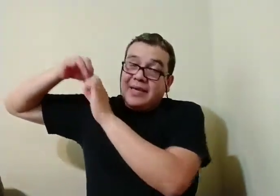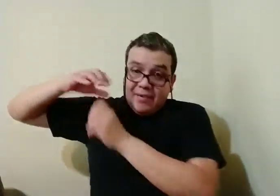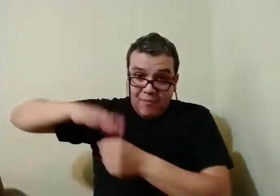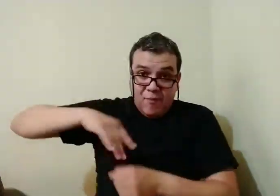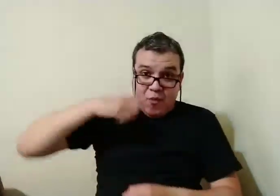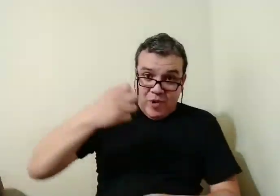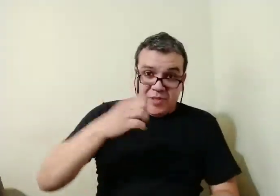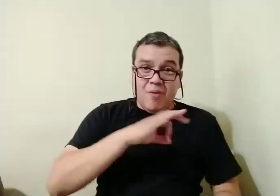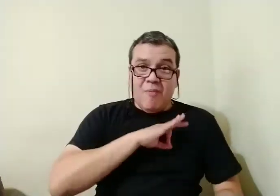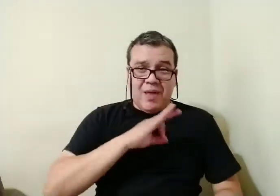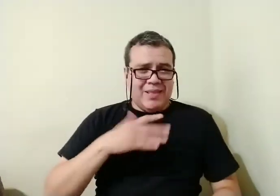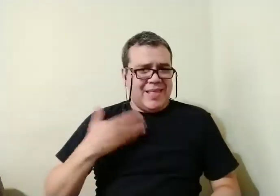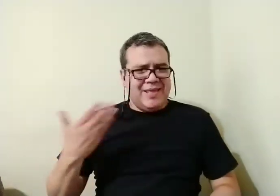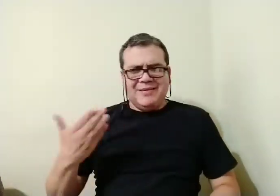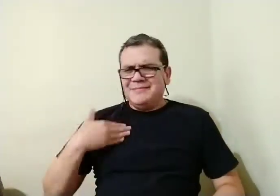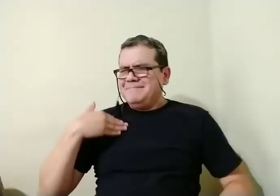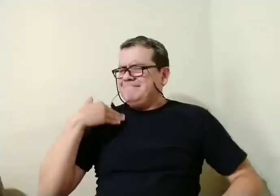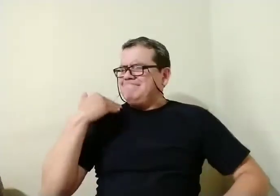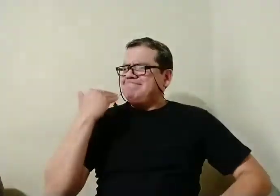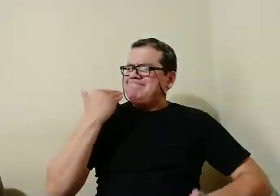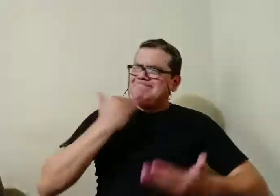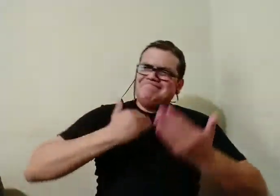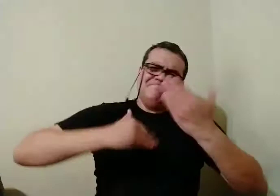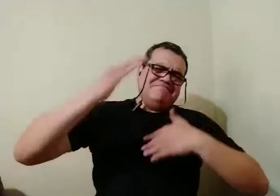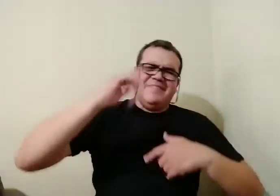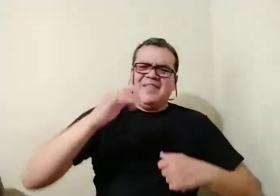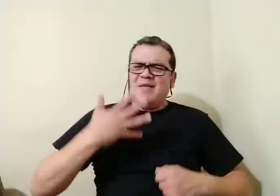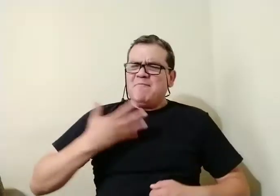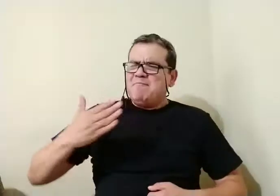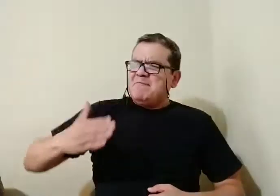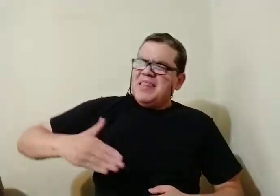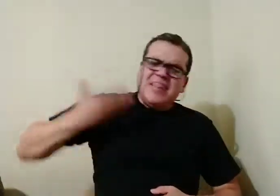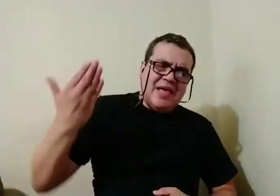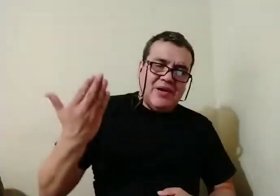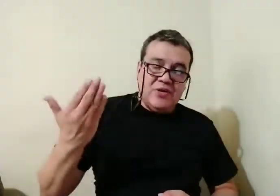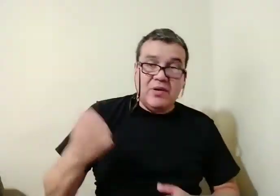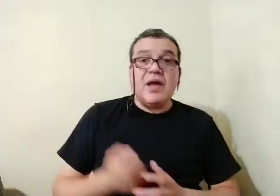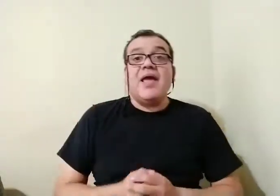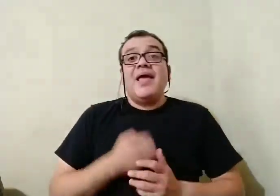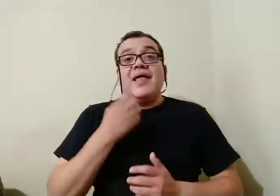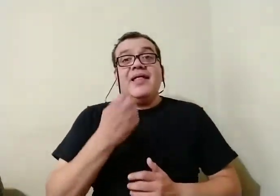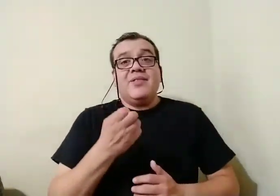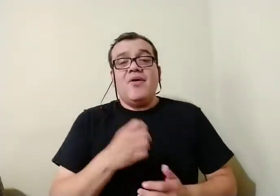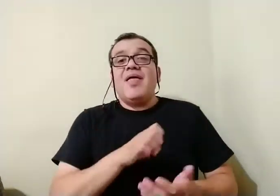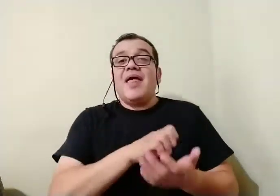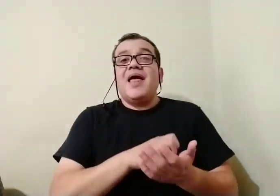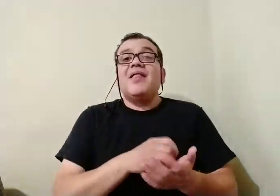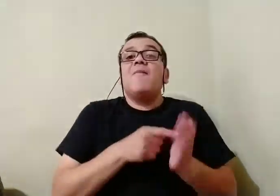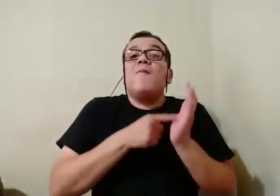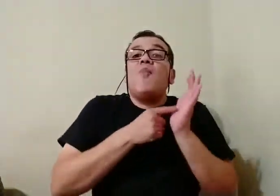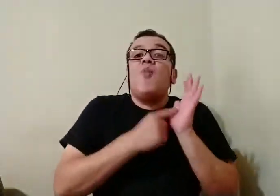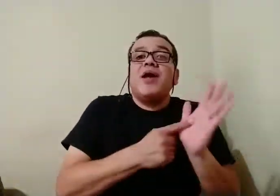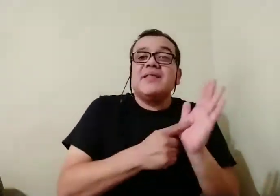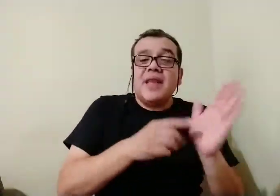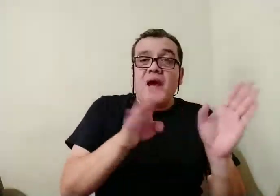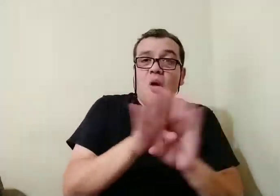Son el ejemplo de lo que el Espíritu Santo puede lograr a través de hombres y